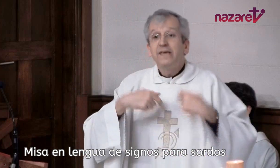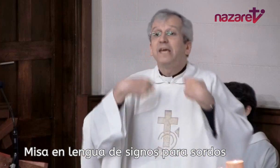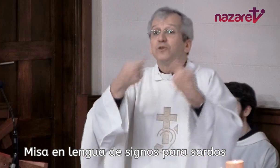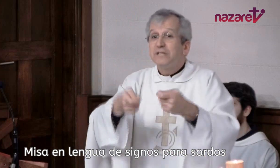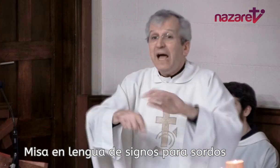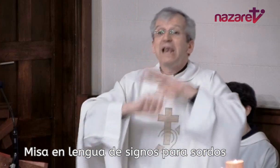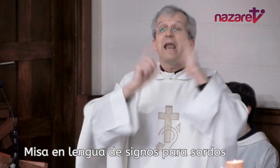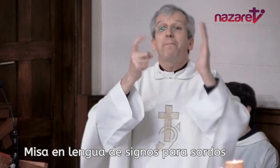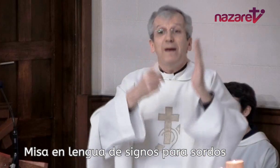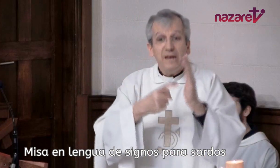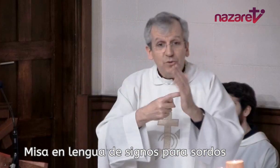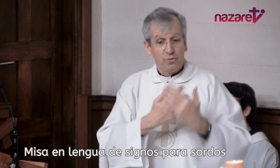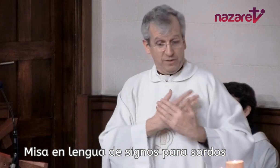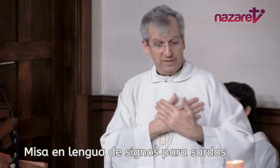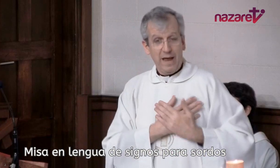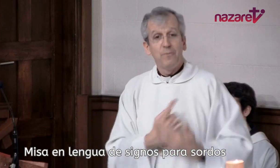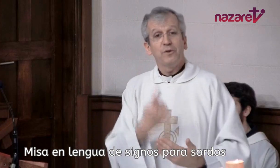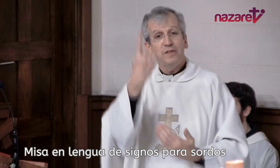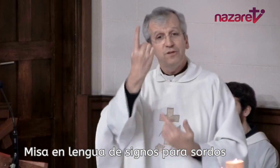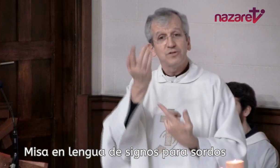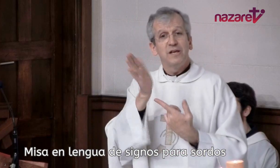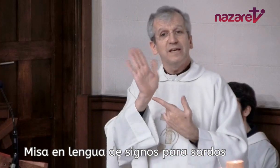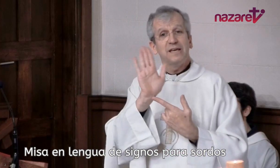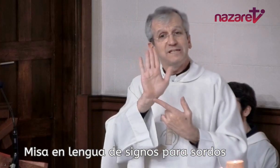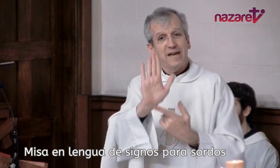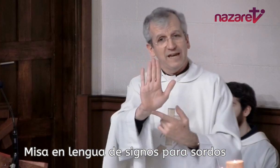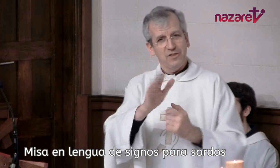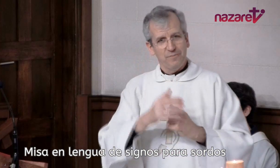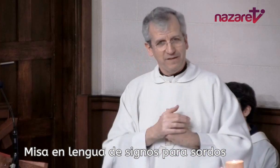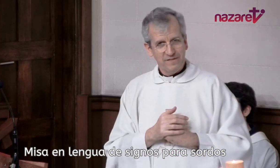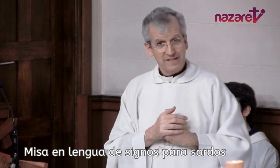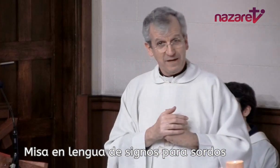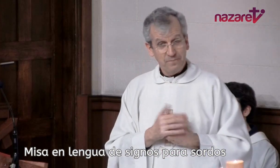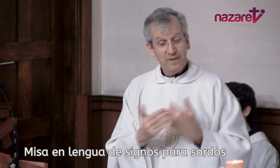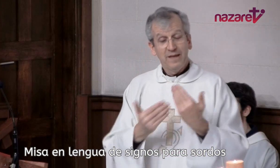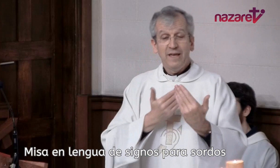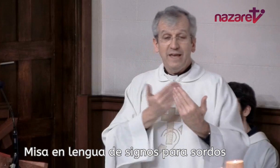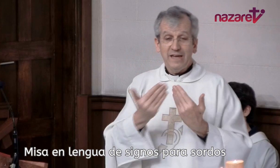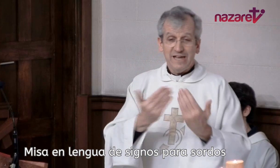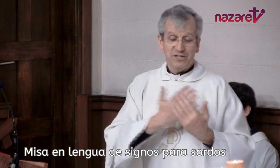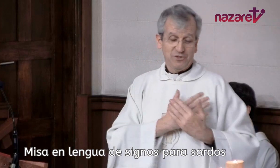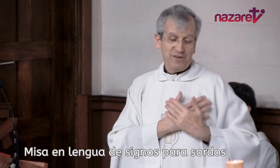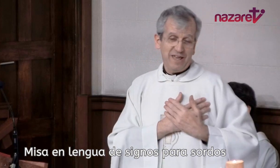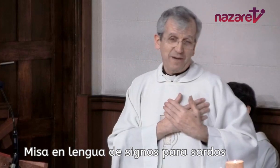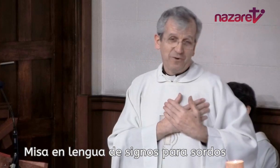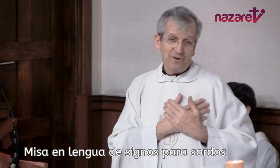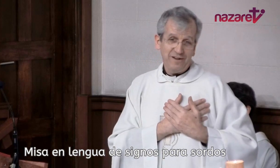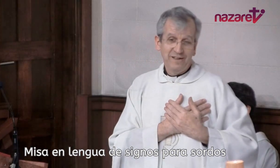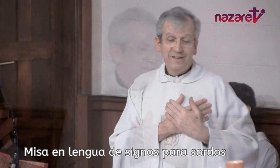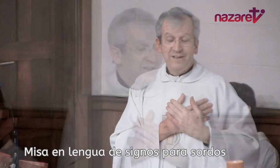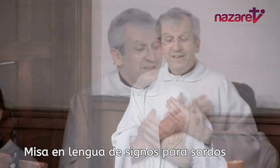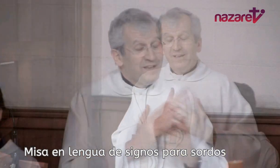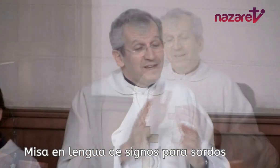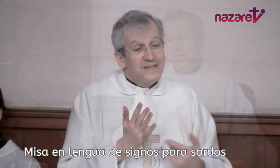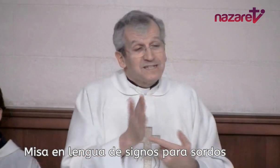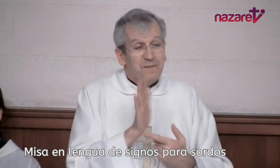que nos da la plenitud del amor de Dios que se ha querido manifestar. Esa historia de amor se